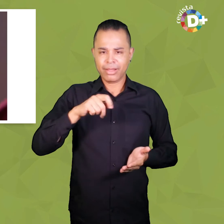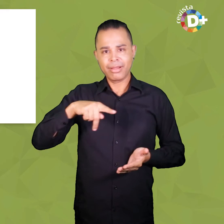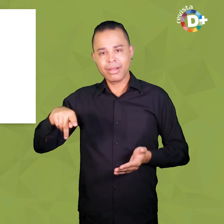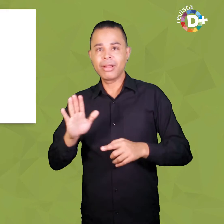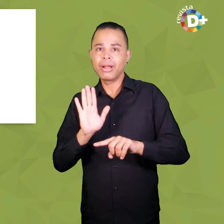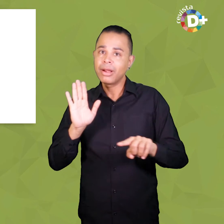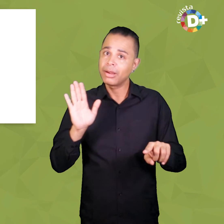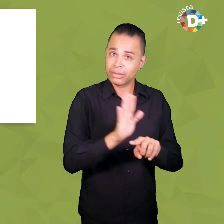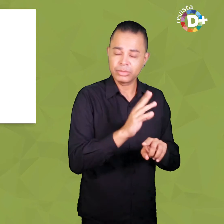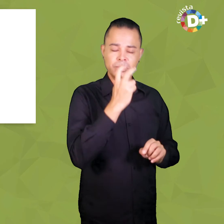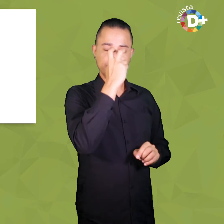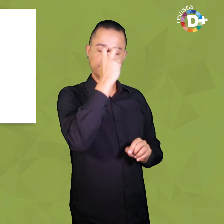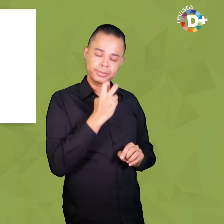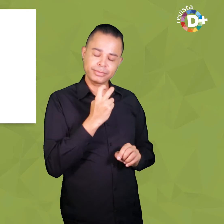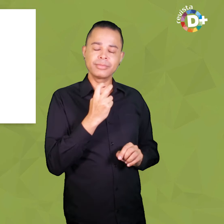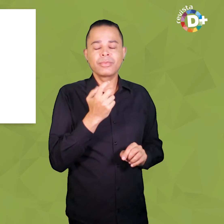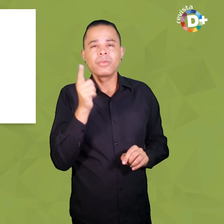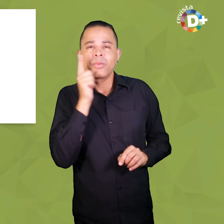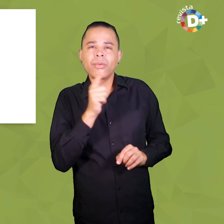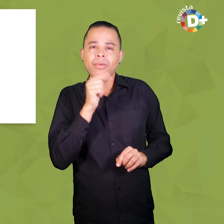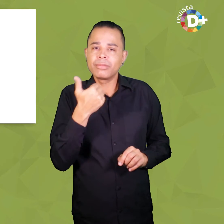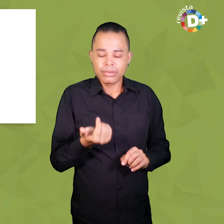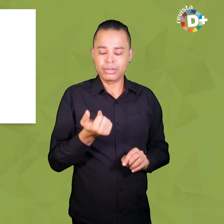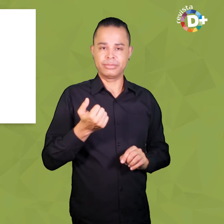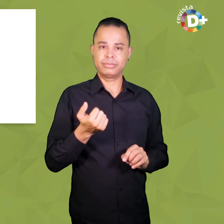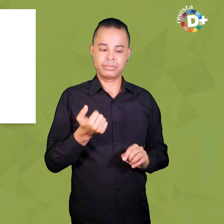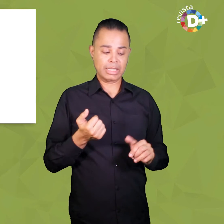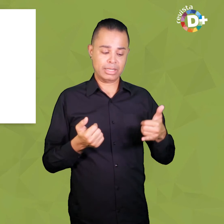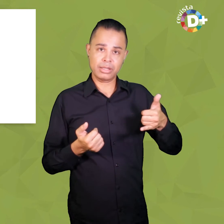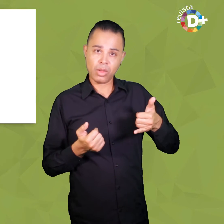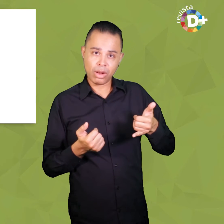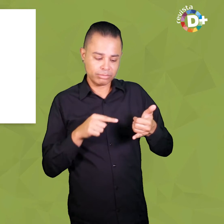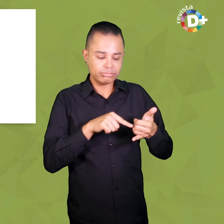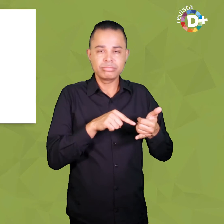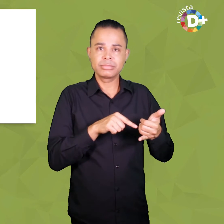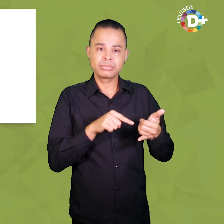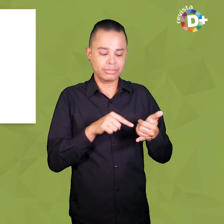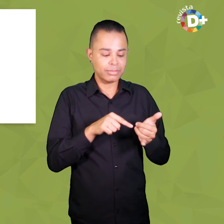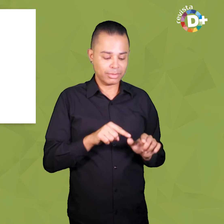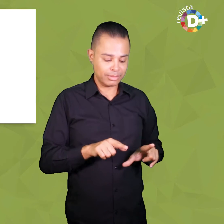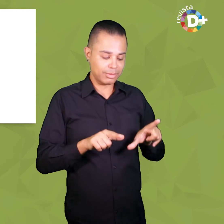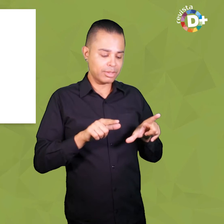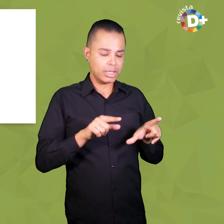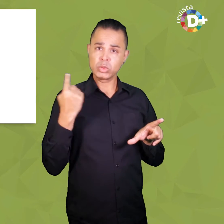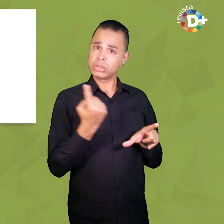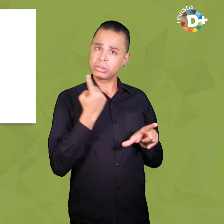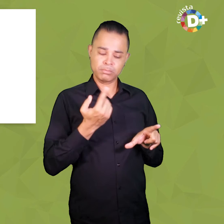utilizar diferente o pan fez mais um com lincom autonomia à medida que a pessoa